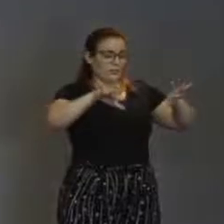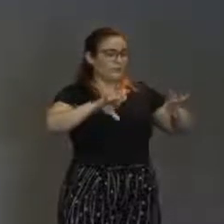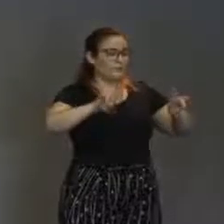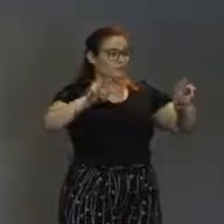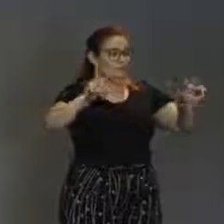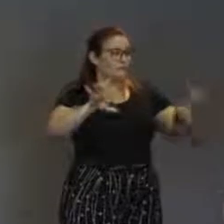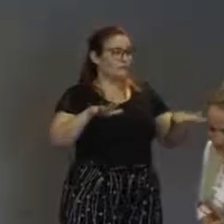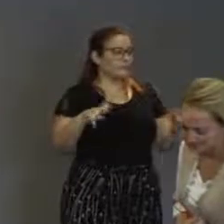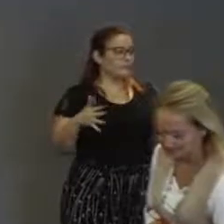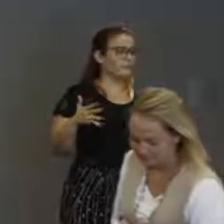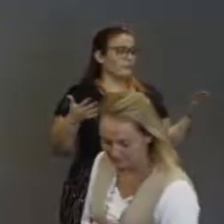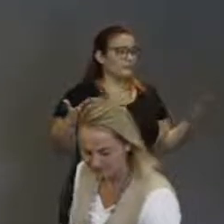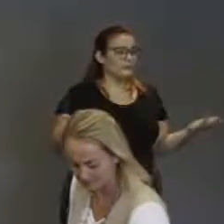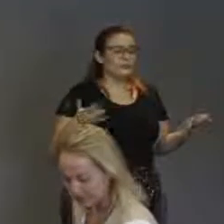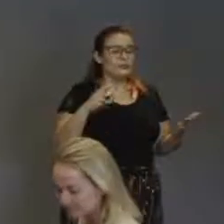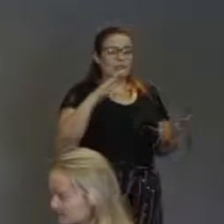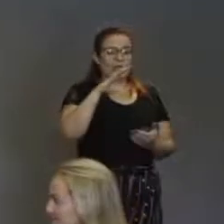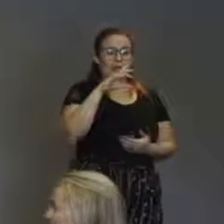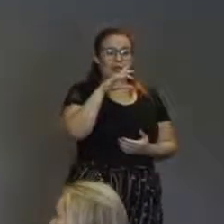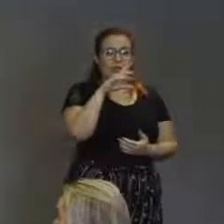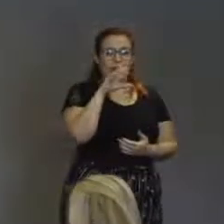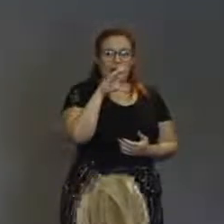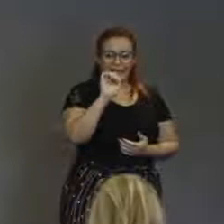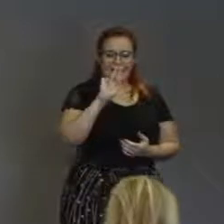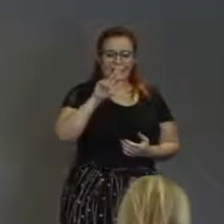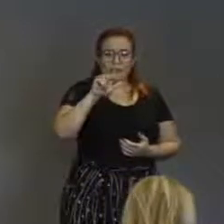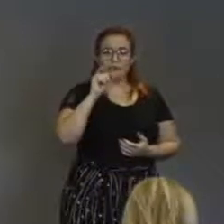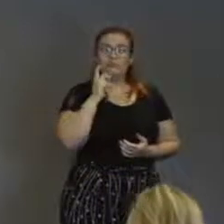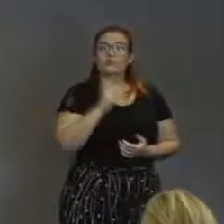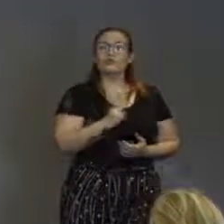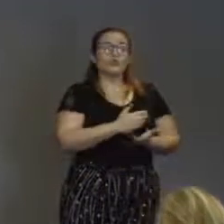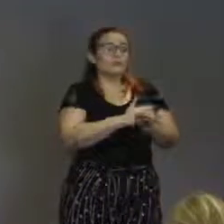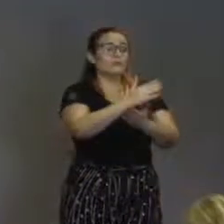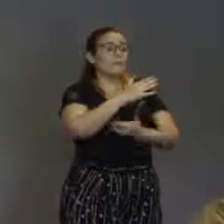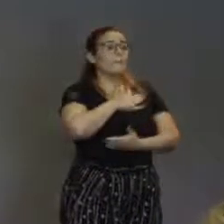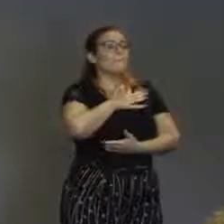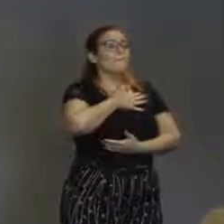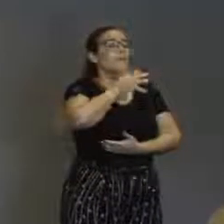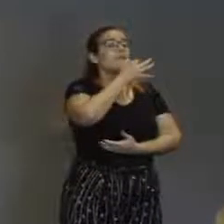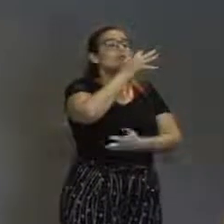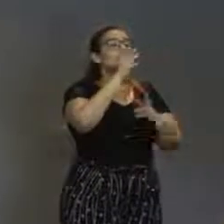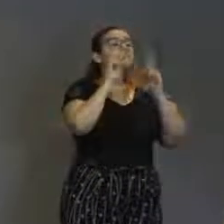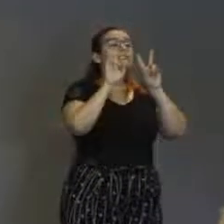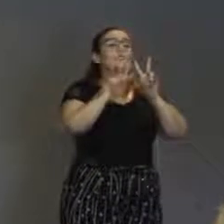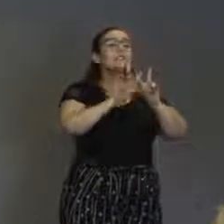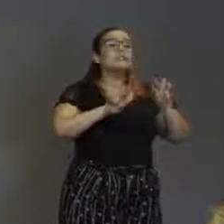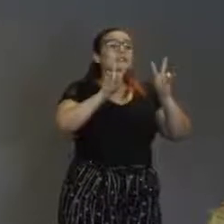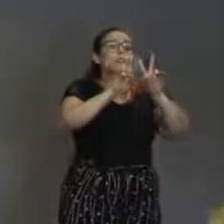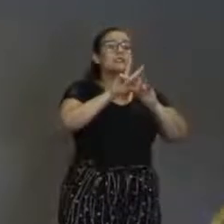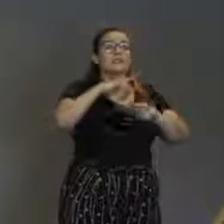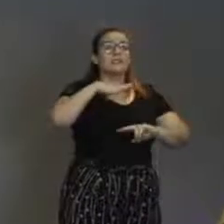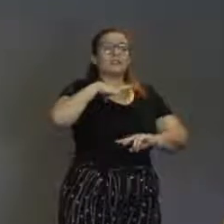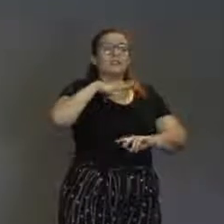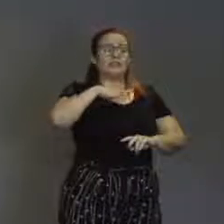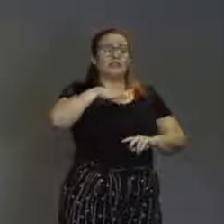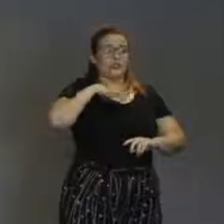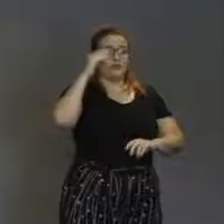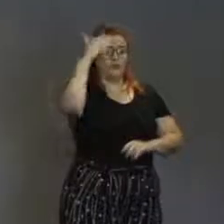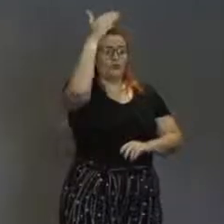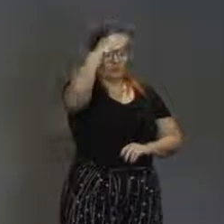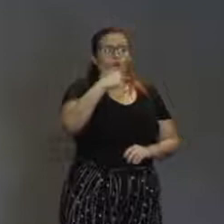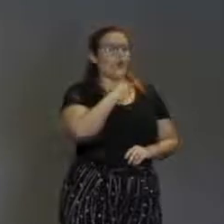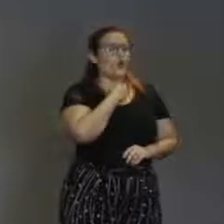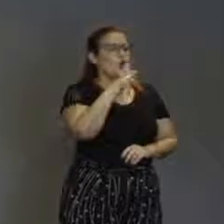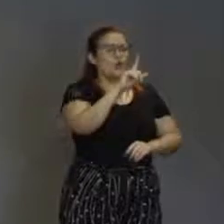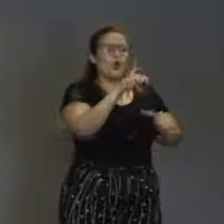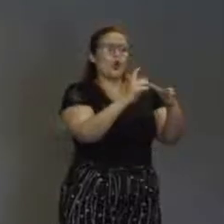bastante para o que a Cainha falou no começo, que é a minha visão de uma cidade do futuro. Ela não pode ser uma cidade excludente, né? Ela não pode